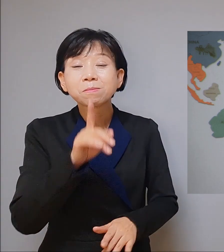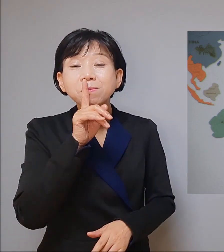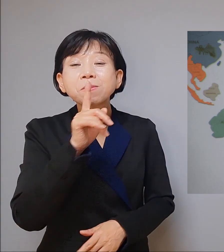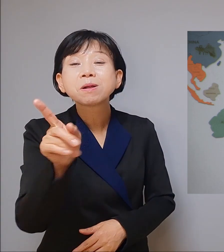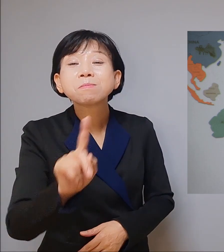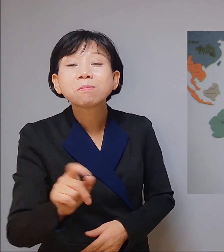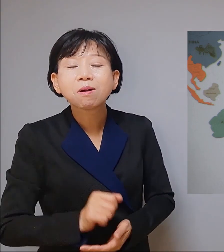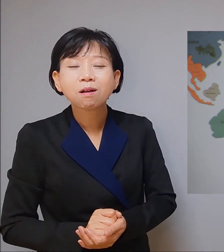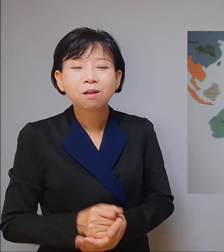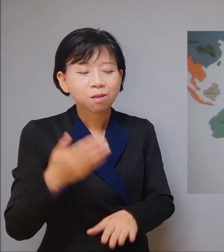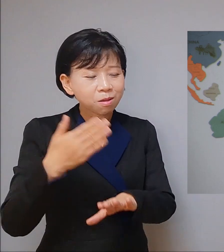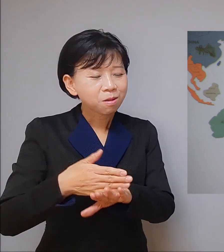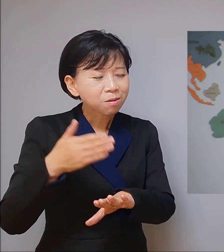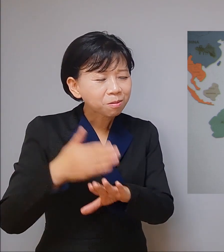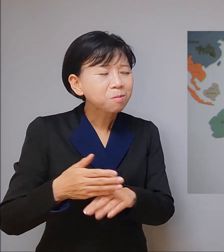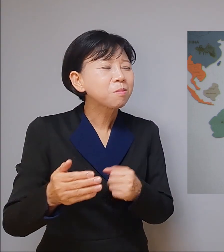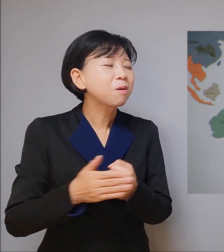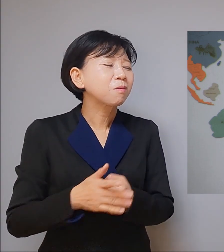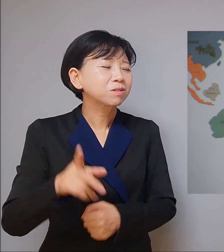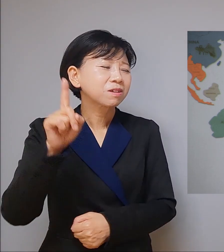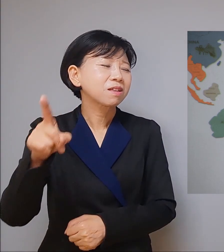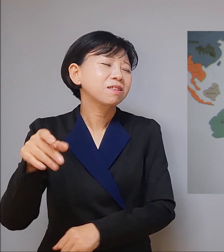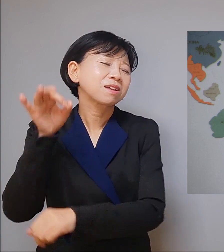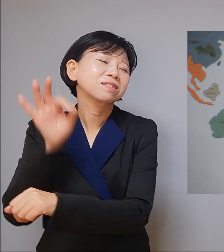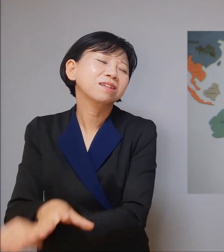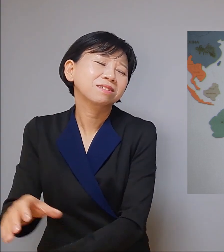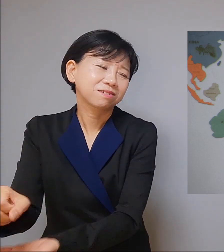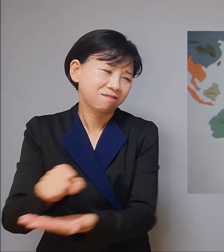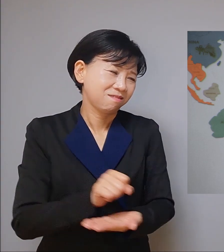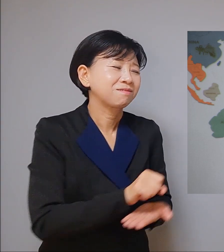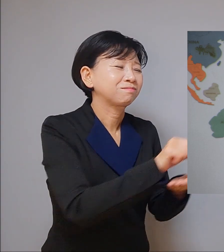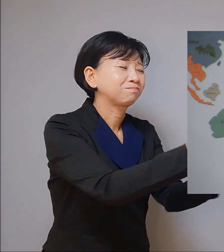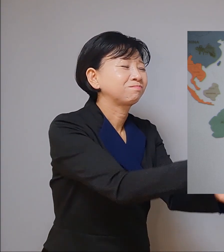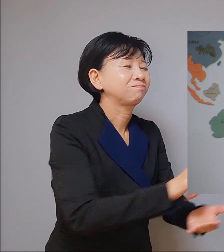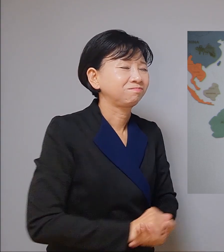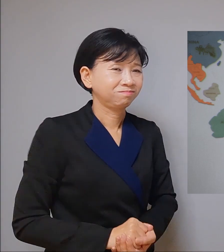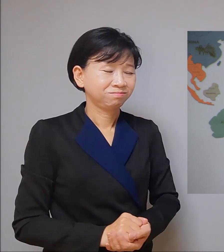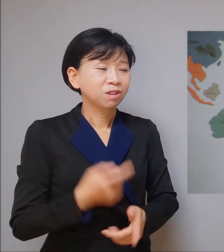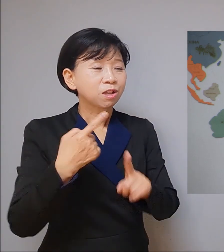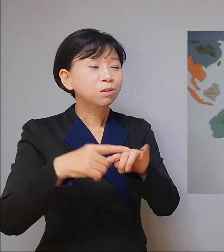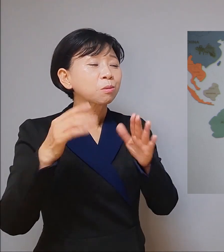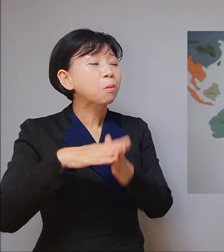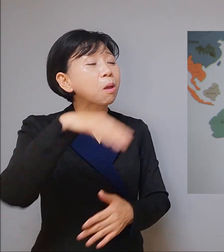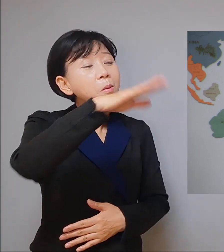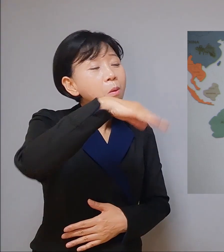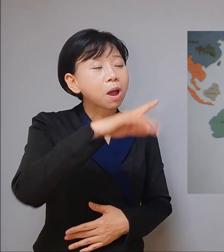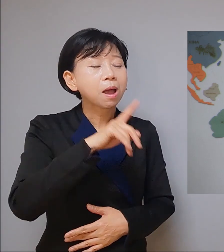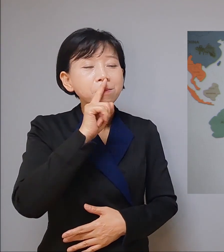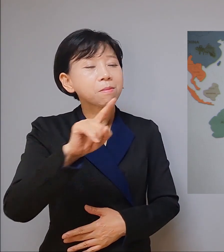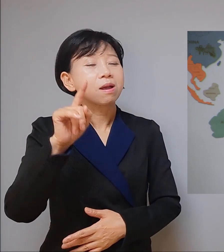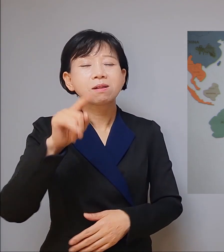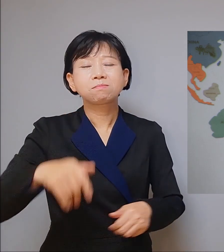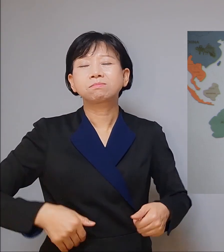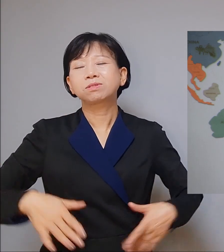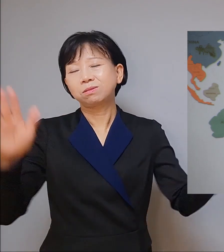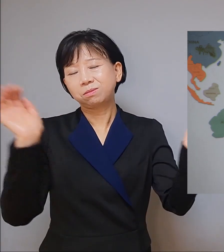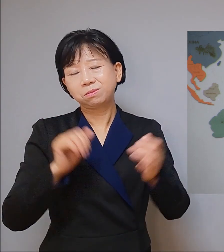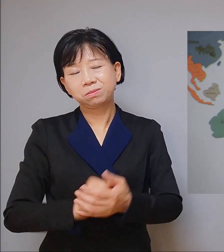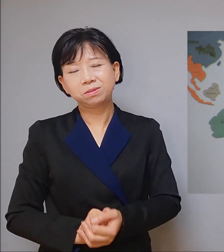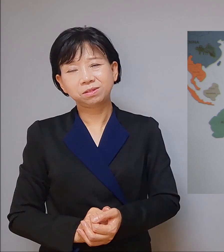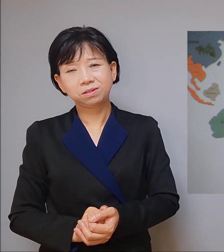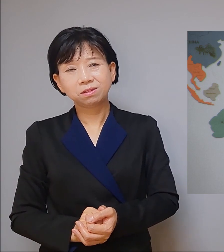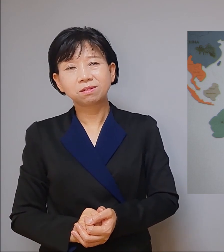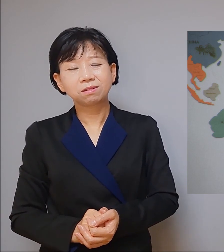할까요? 고마워서 하나 샀어. 네. 교회 오세요라는 말씀은 안 하셔도 그분이